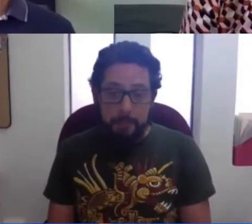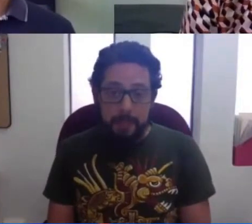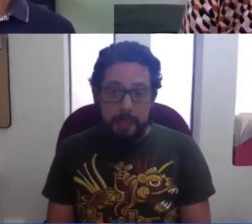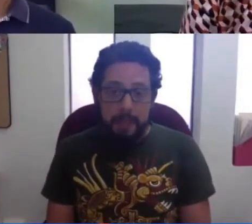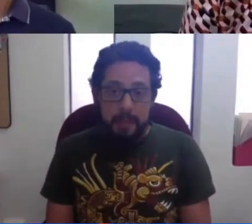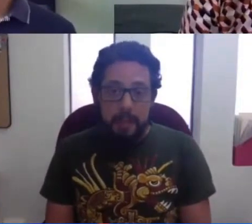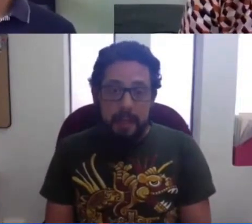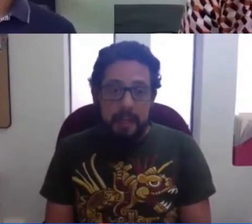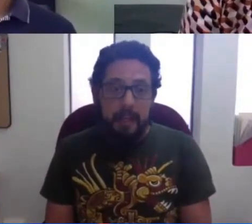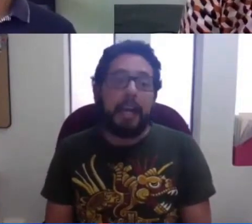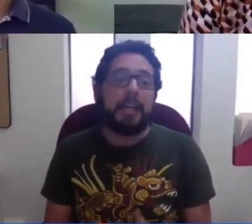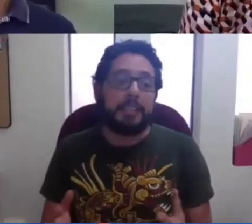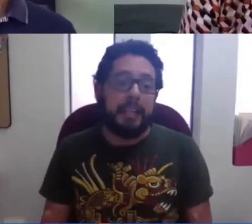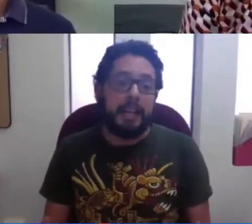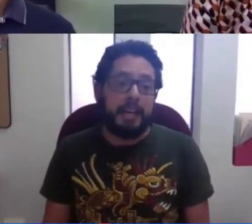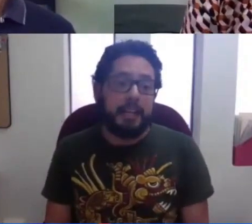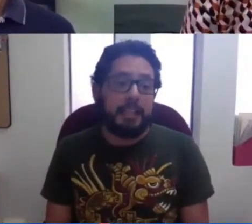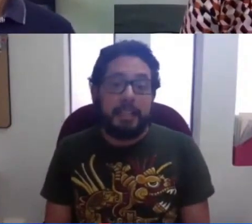matemáticas.